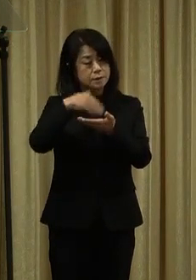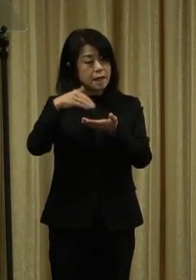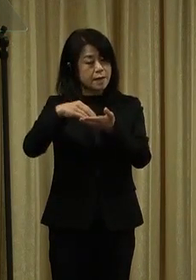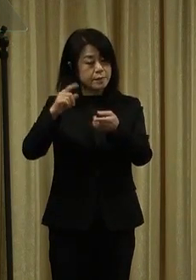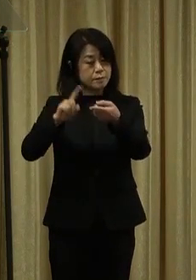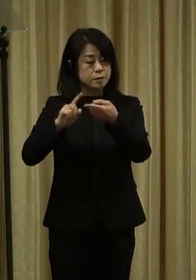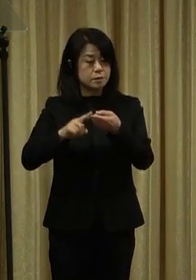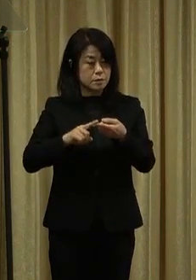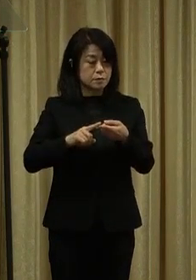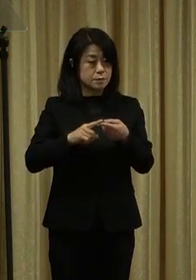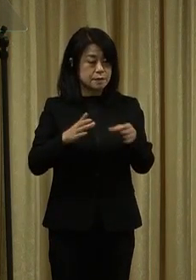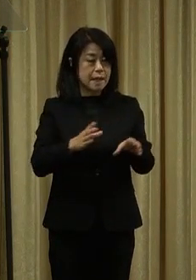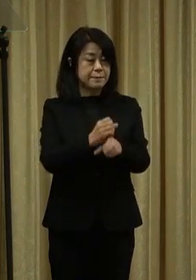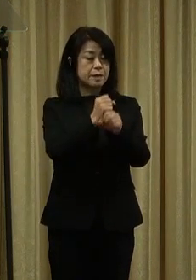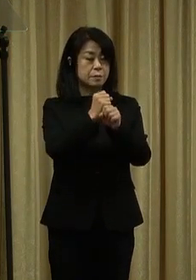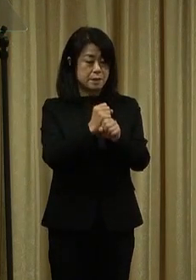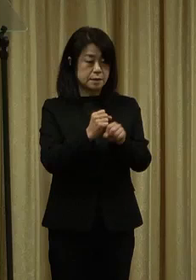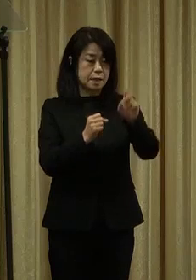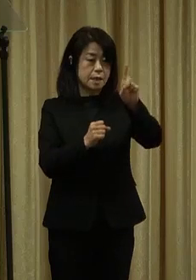して編成した